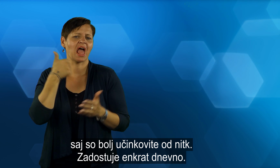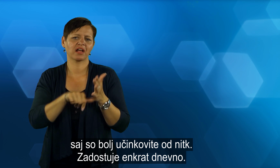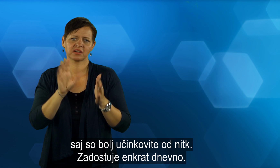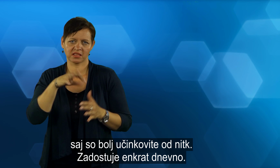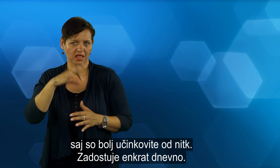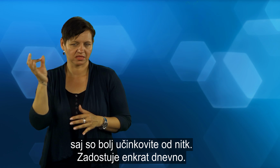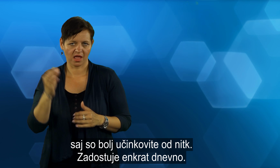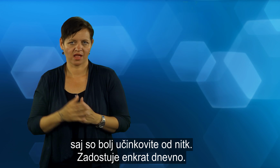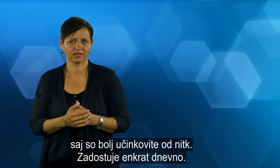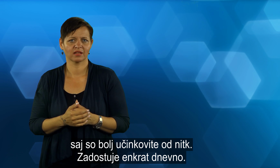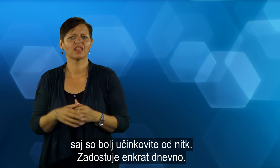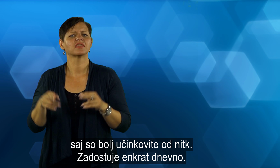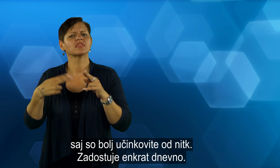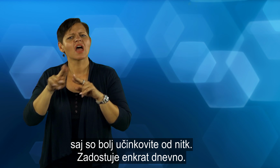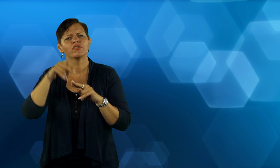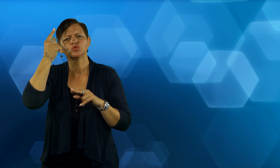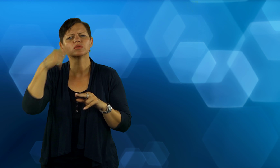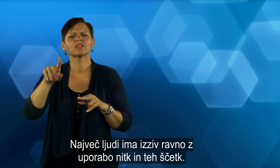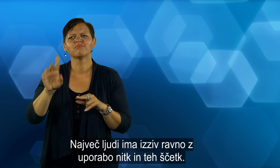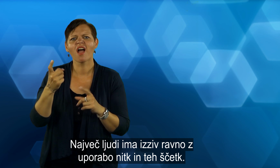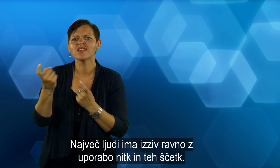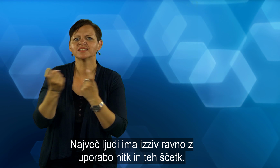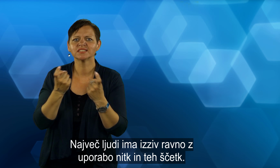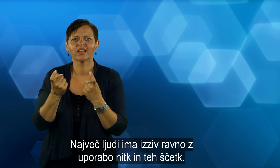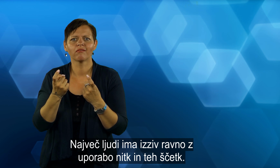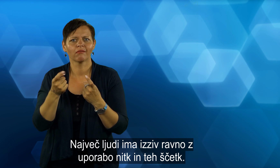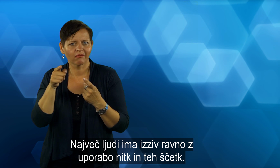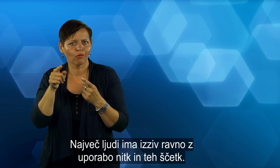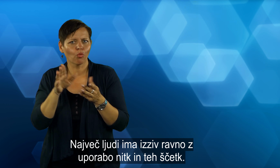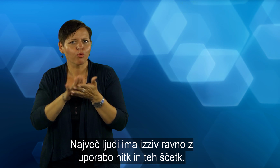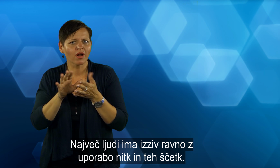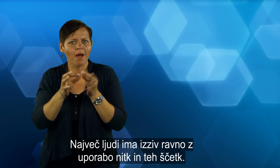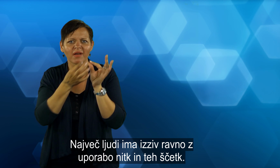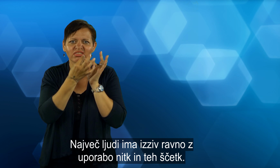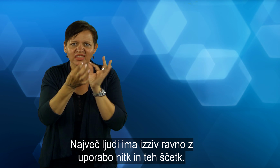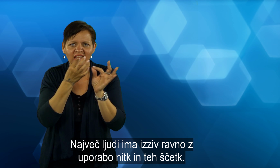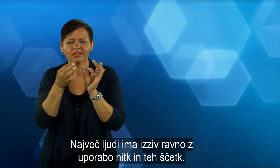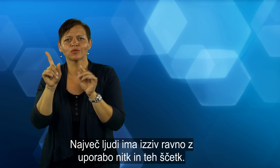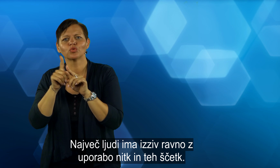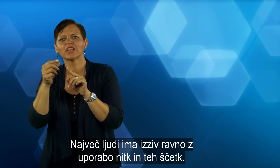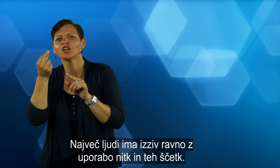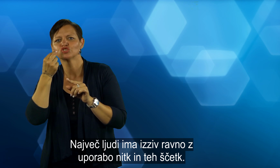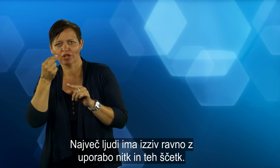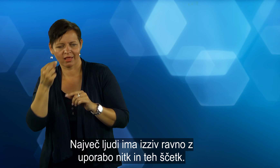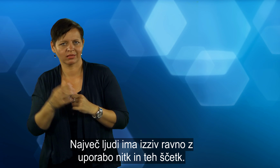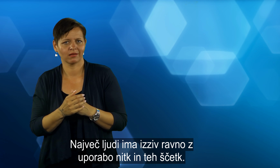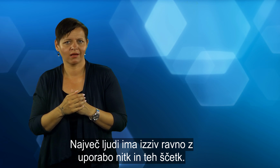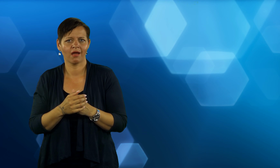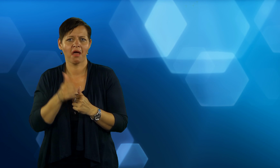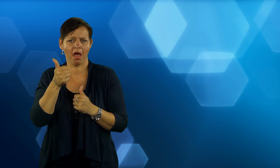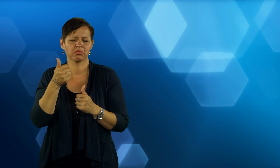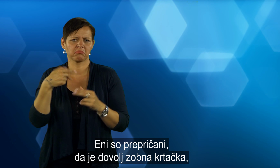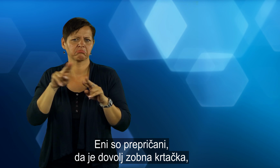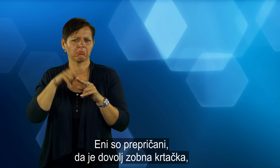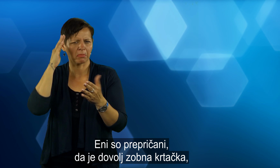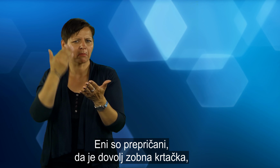Zadostuje enkrat dnevno. Največ ljudi ima izziv ravno z uporabo nitk in teh ščetk. Eni so prepričani,